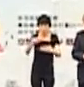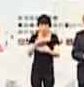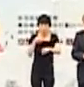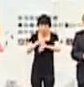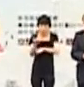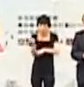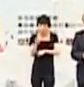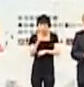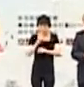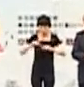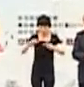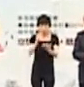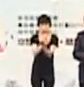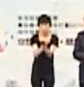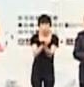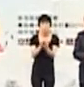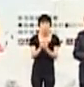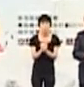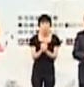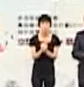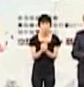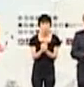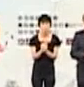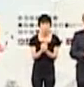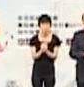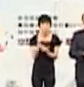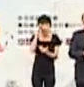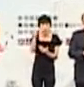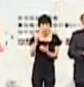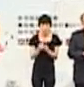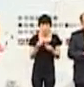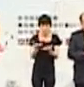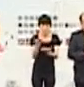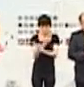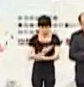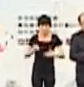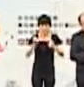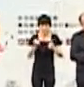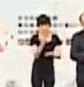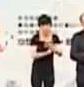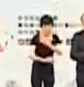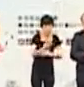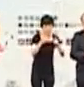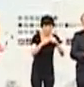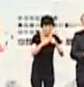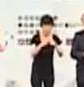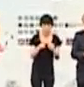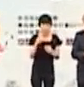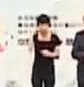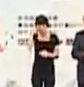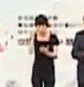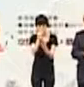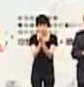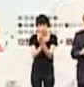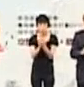會發展到埋藝術，即係讓健全人士、殘疾人士都能夠喺藝術上